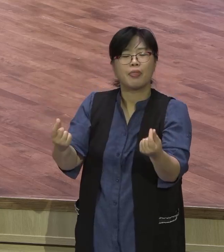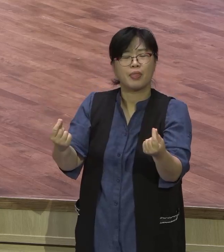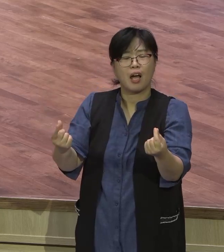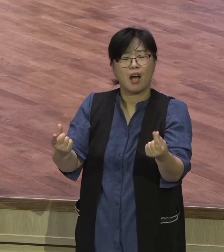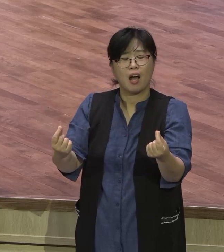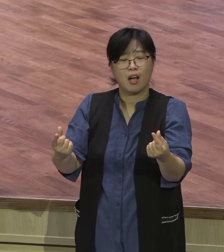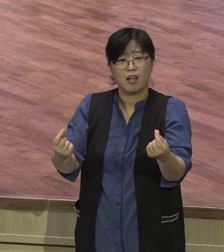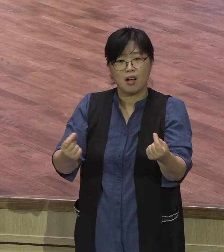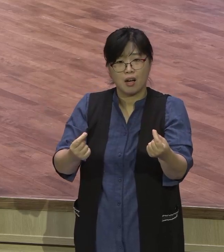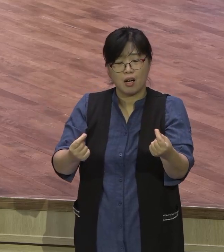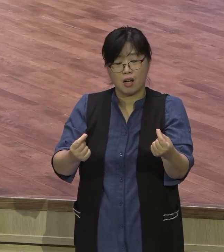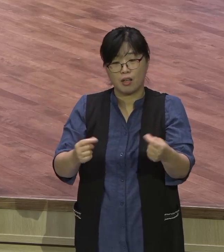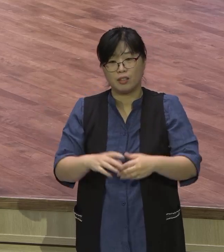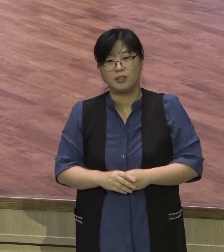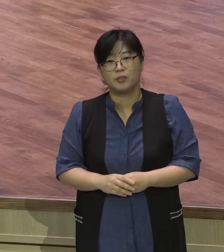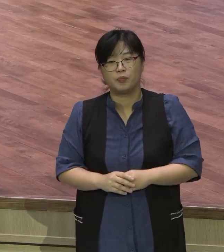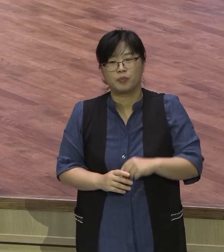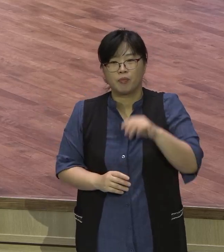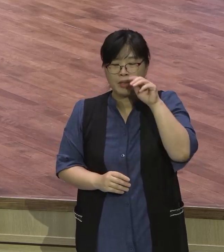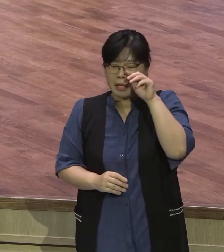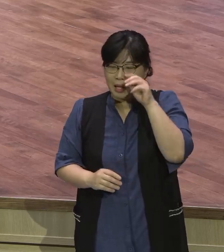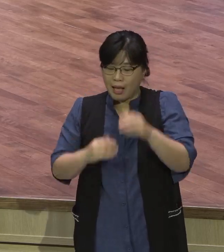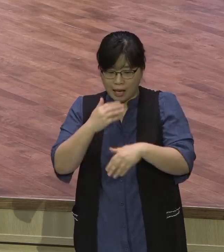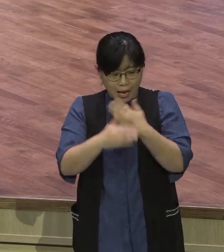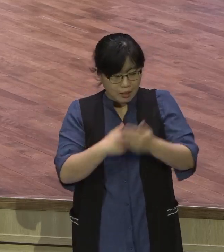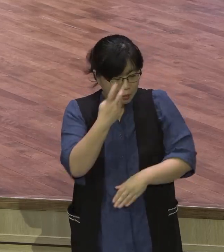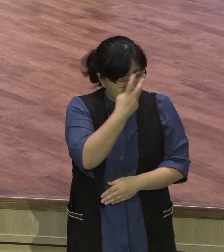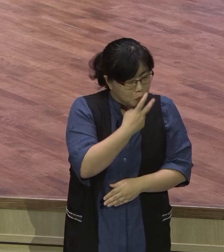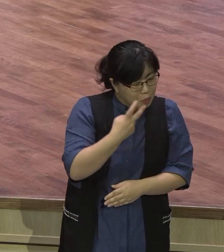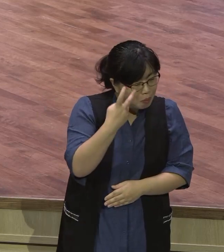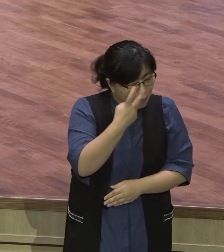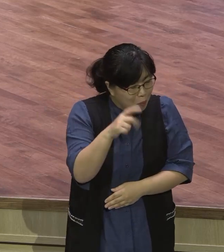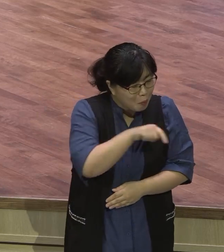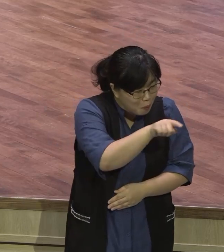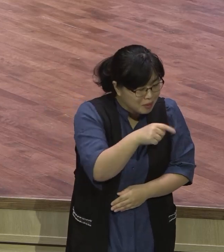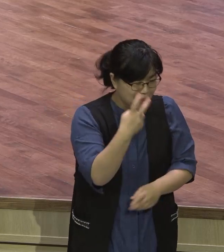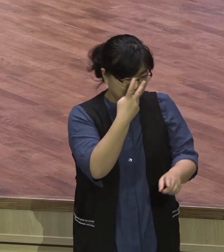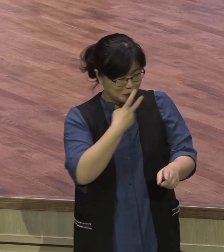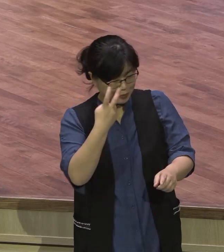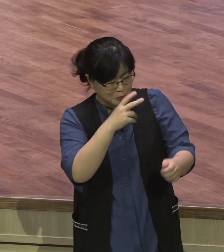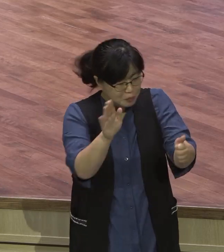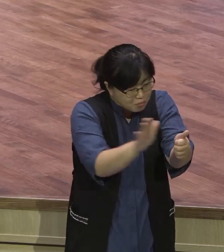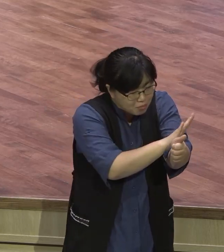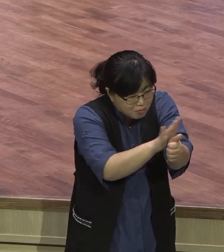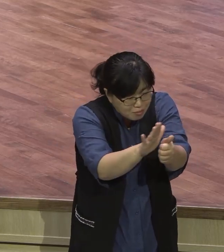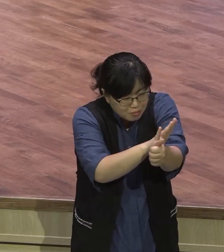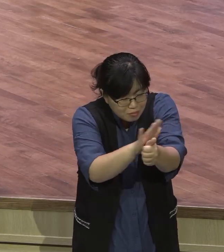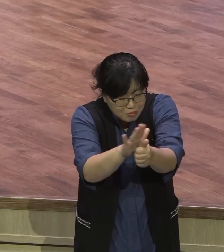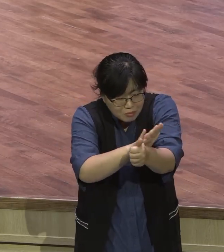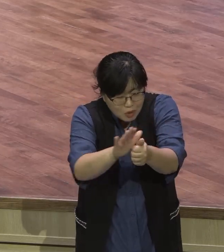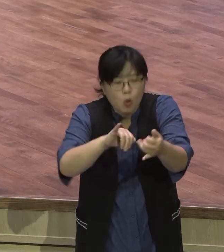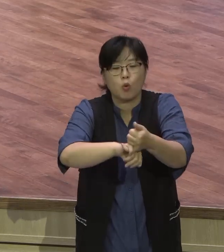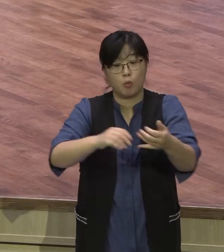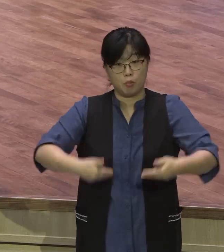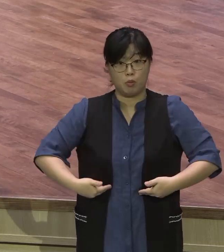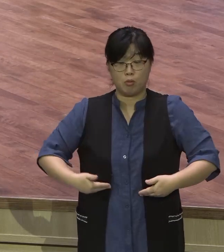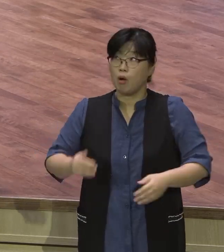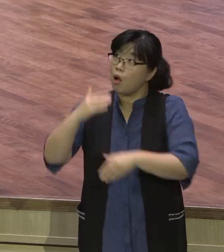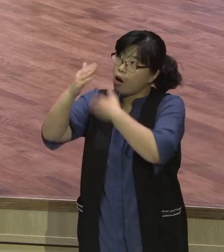하나님의 돌보심이 반드시 필요한 존재다 하나님이 돌봐주셔야